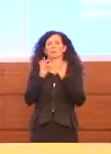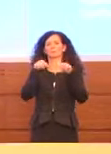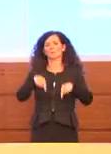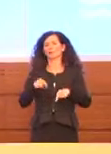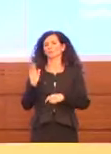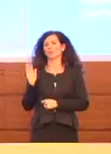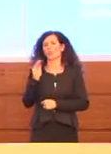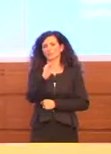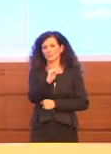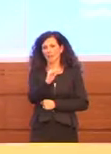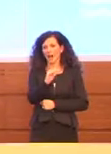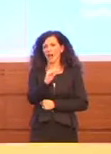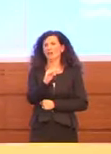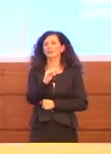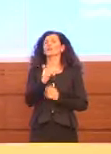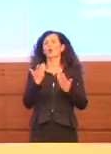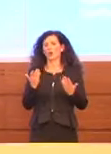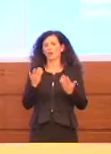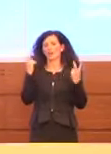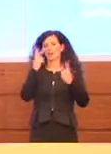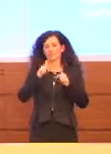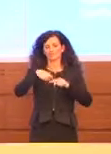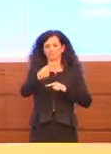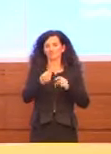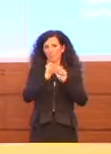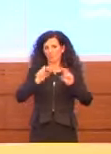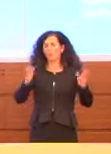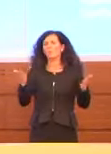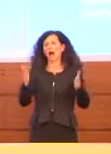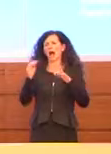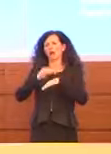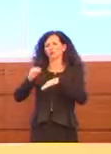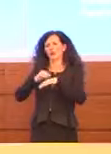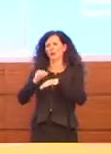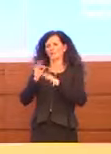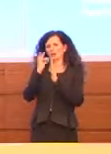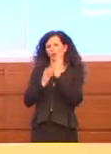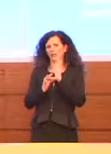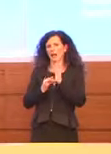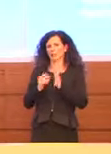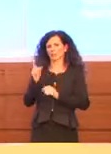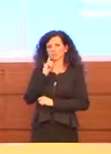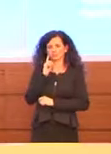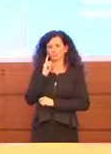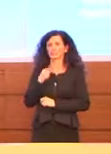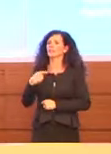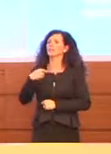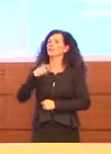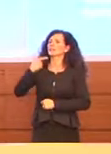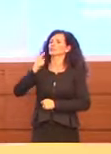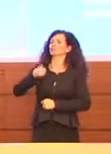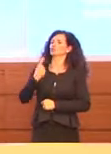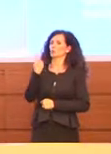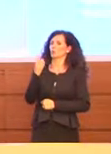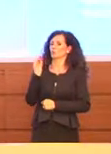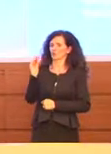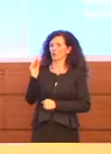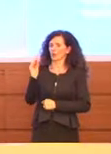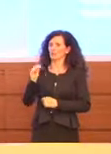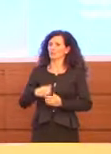cui faremo a meno però avremo sempre l'aggiornamento quotidiano dei dati giorgio cardinaletti tg1 è una domanda per il